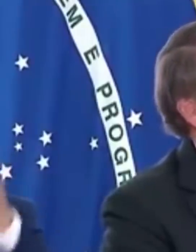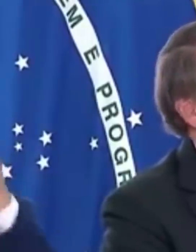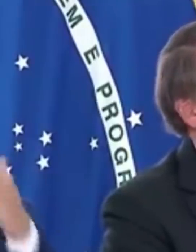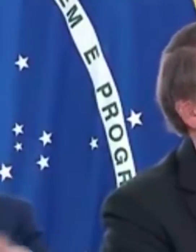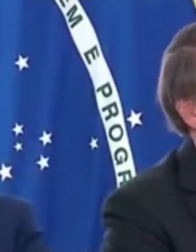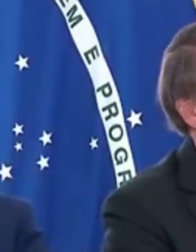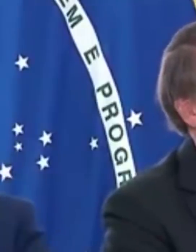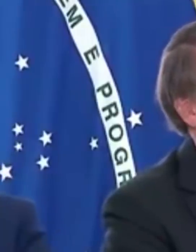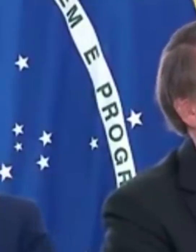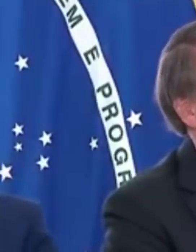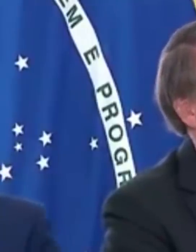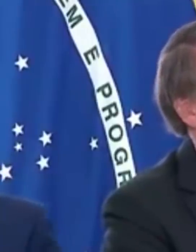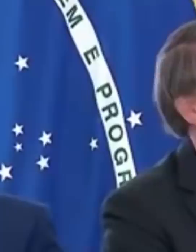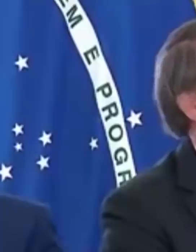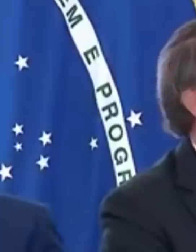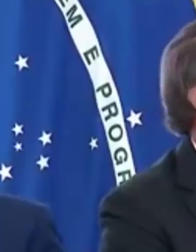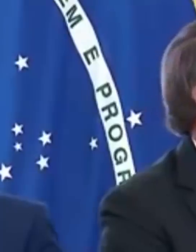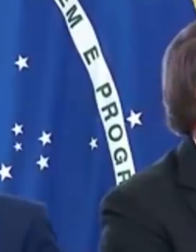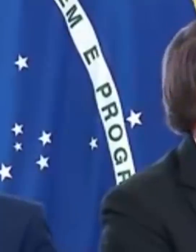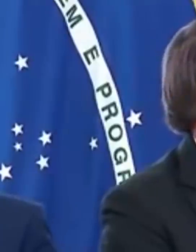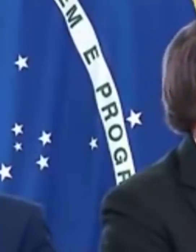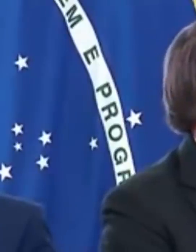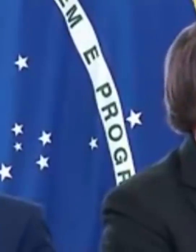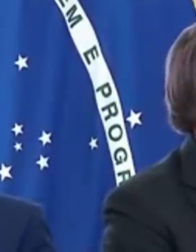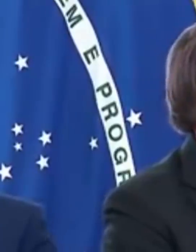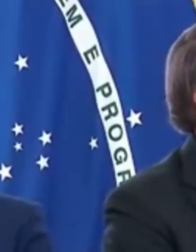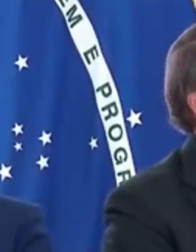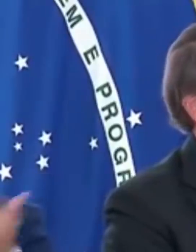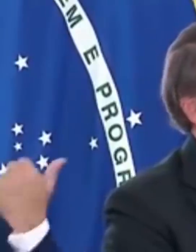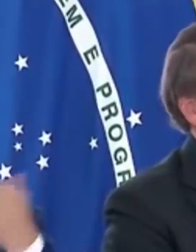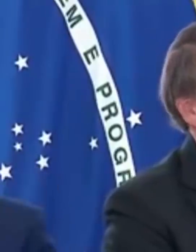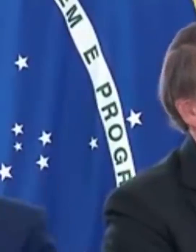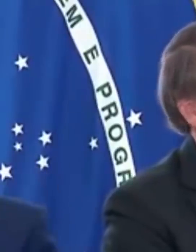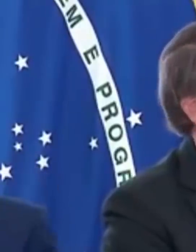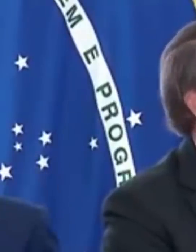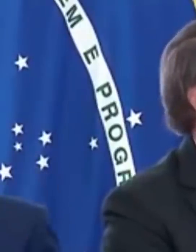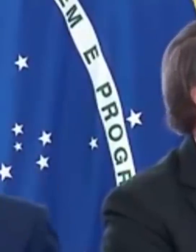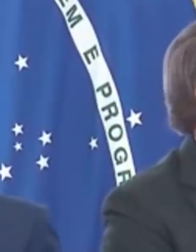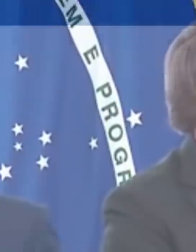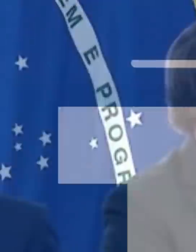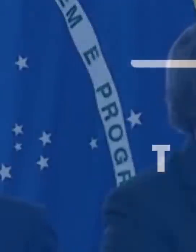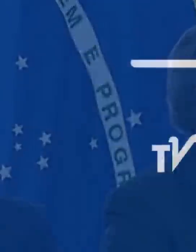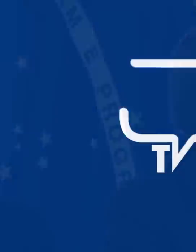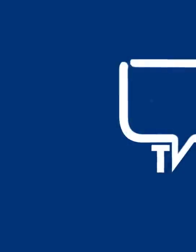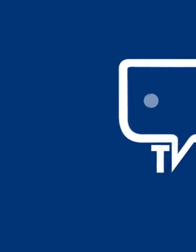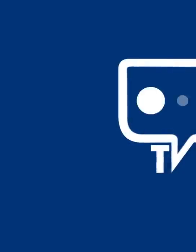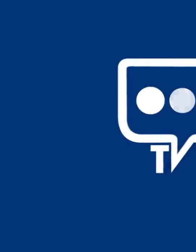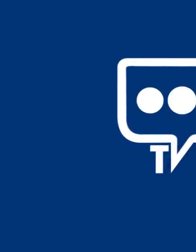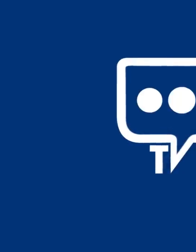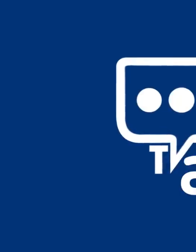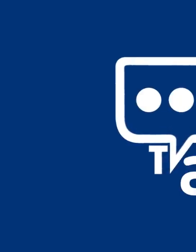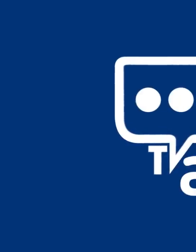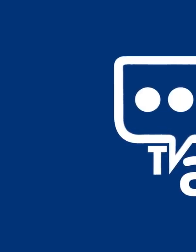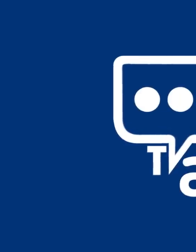Mais que queremos, exigimos. Por favor, não extrapolem.